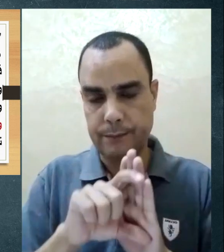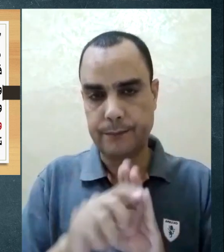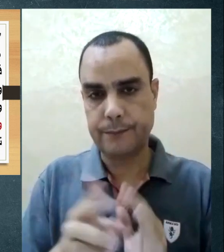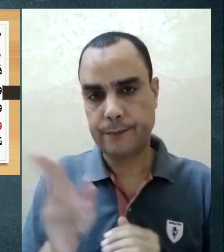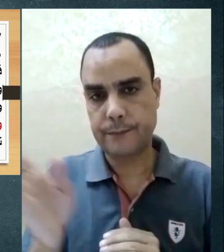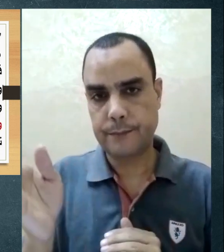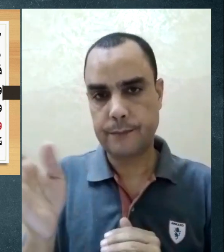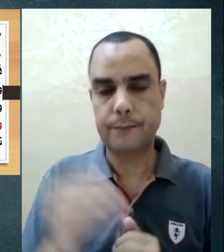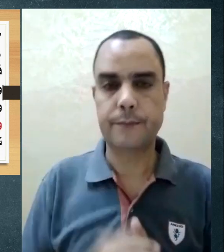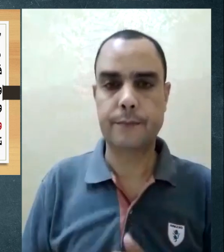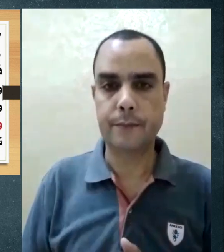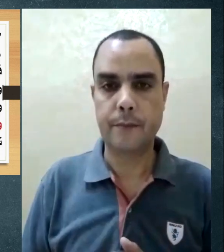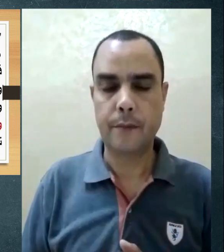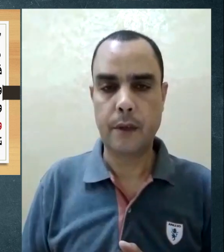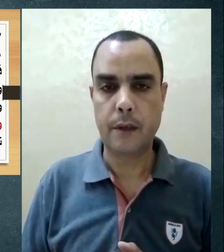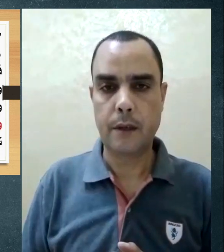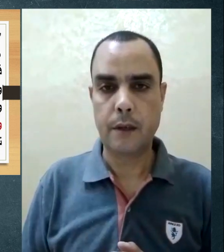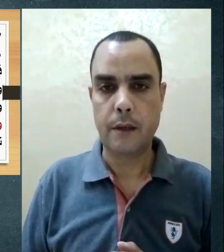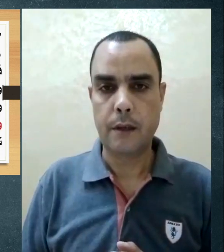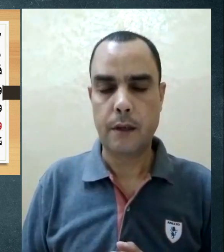الفقرة: